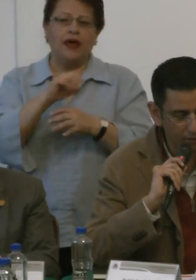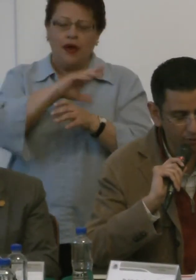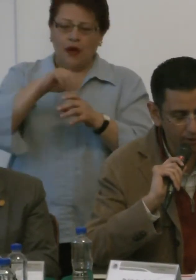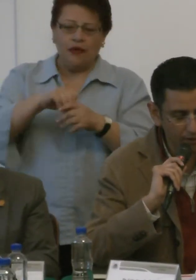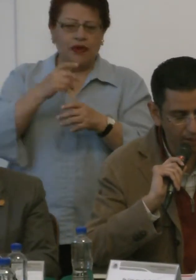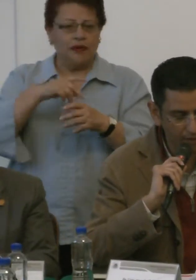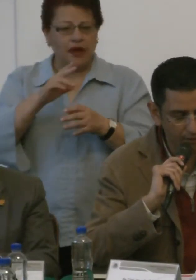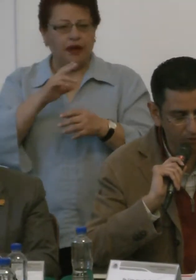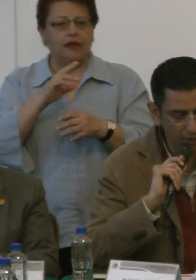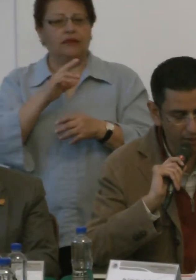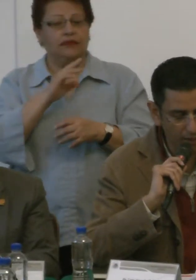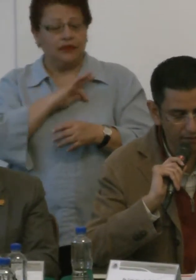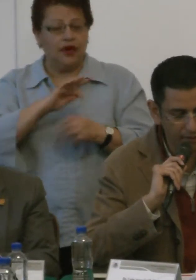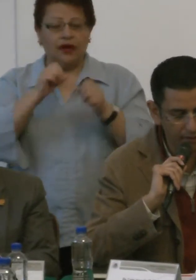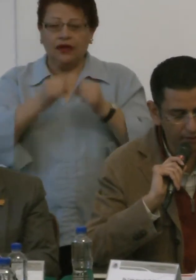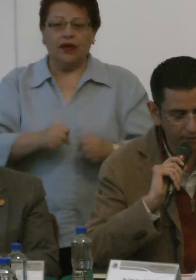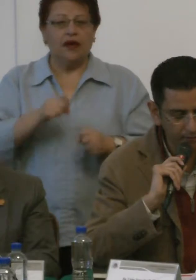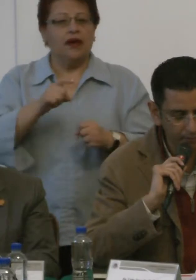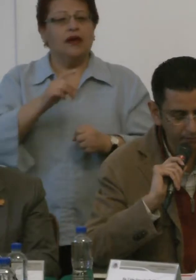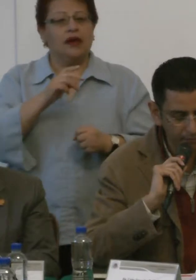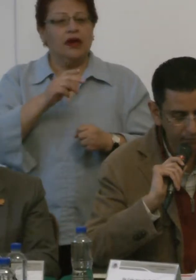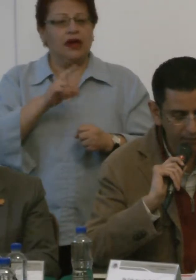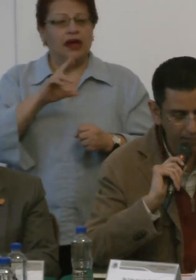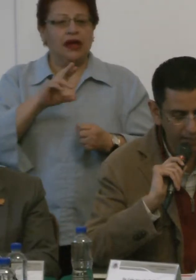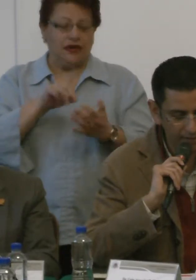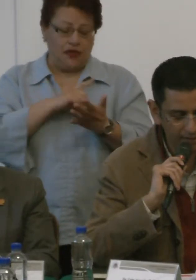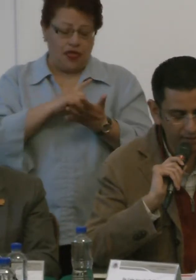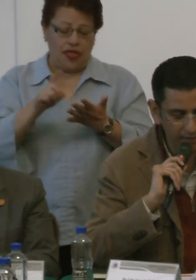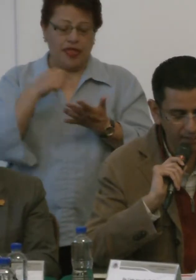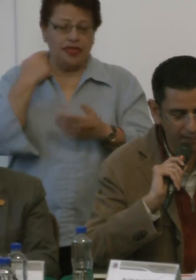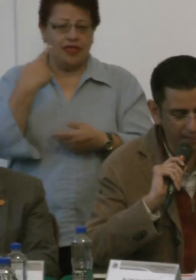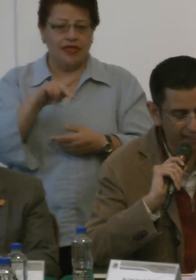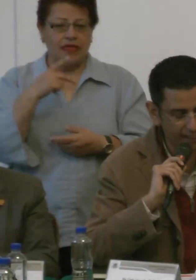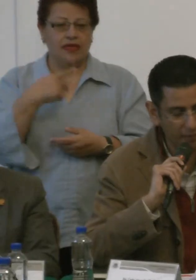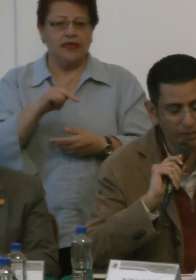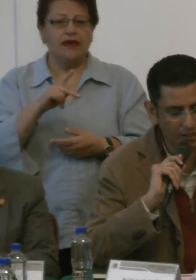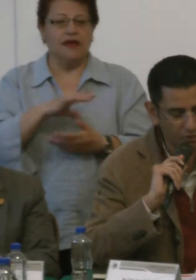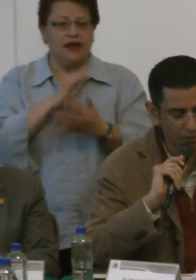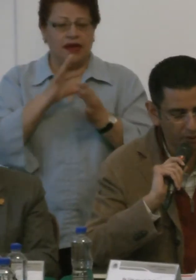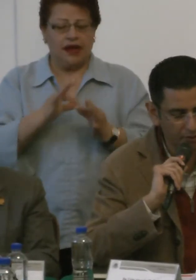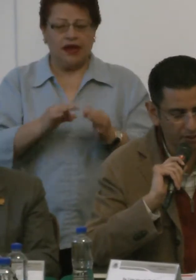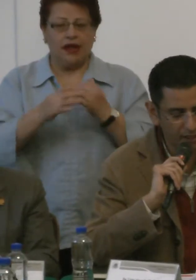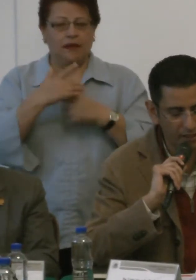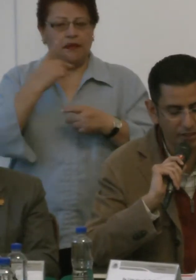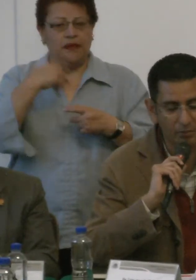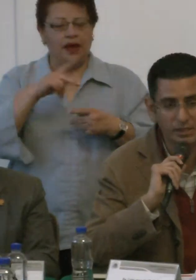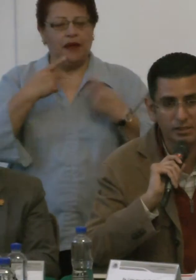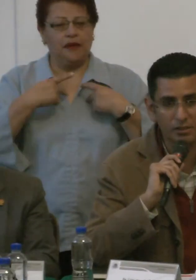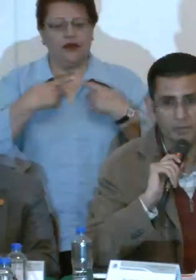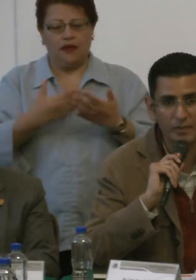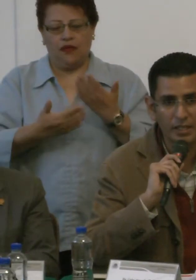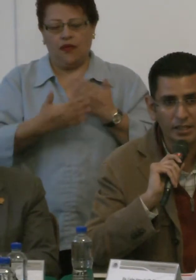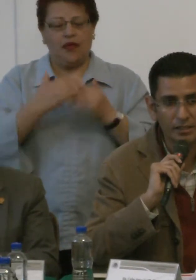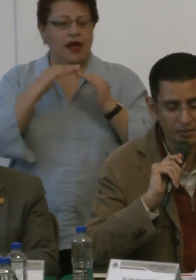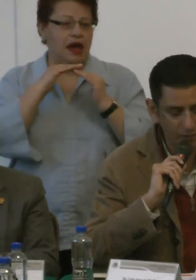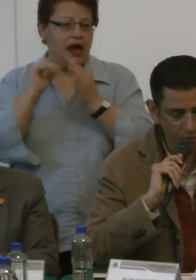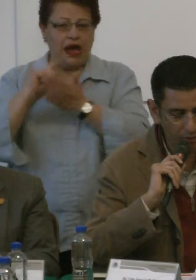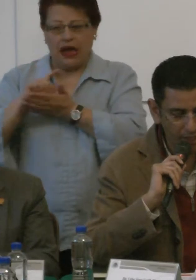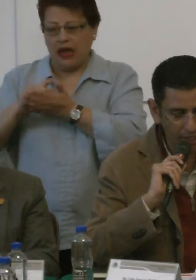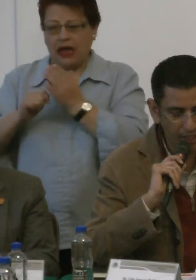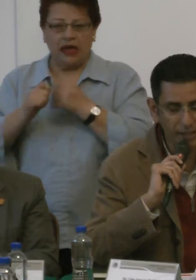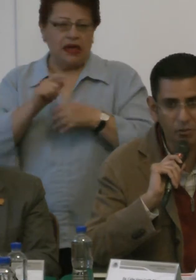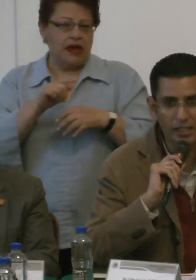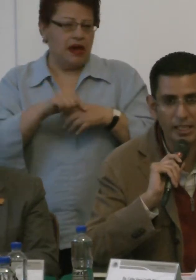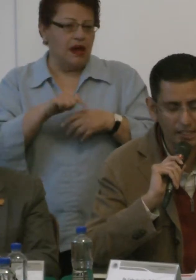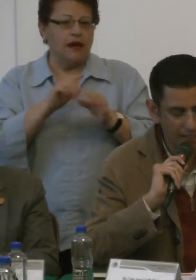suficiente, salubre, asegura, asequible, accesible y de calidad para el uso personal y doméstico de una